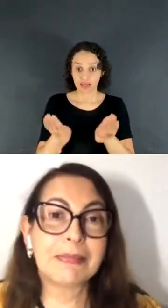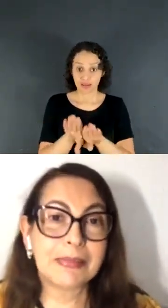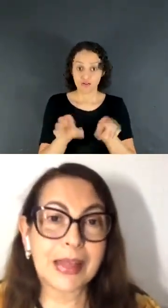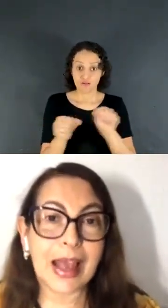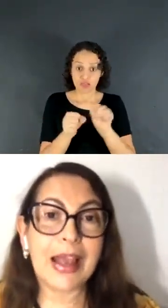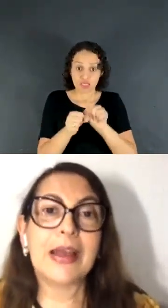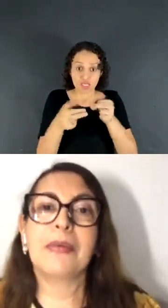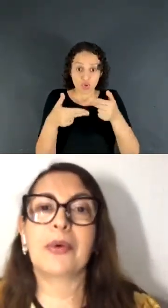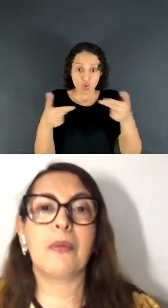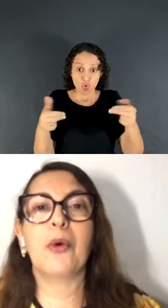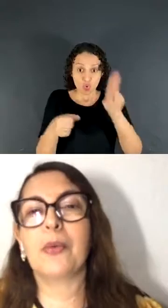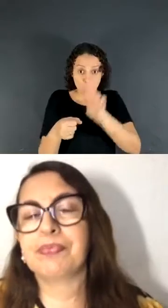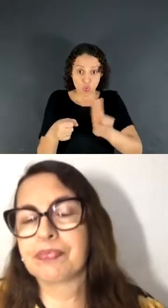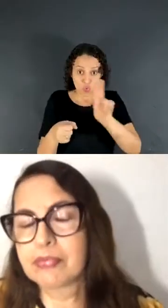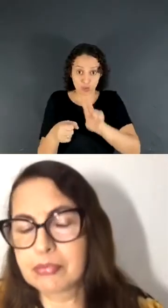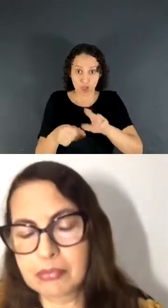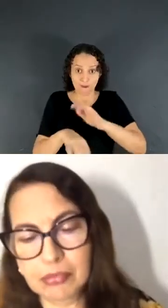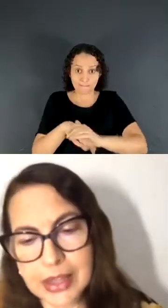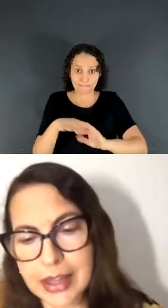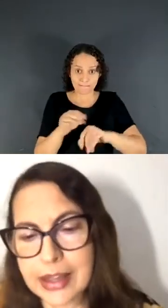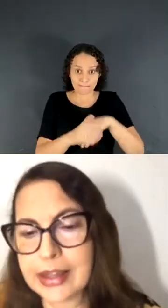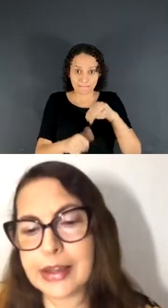manuais, tá? Como